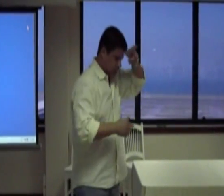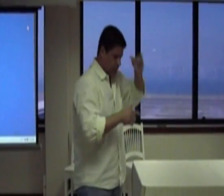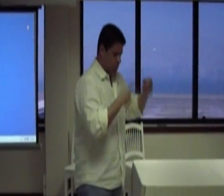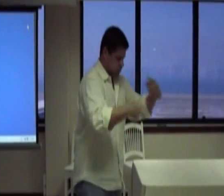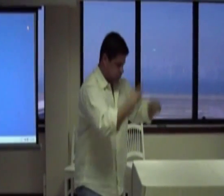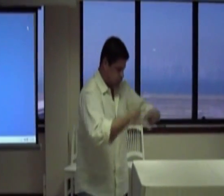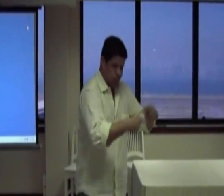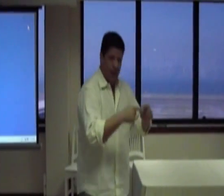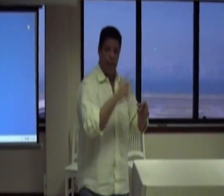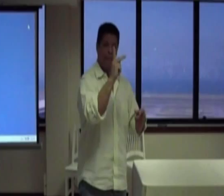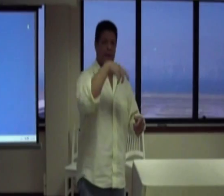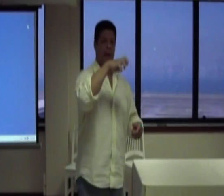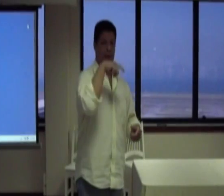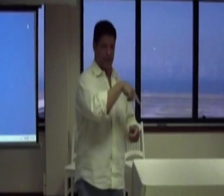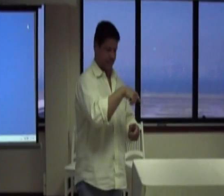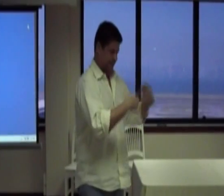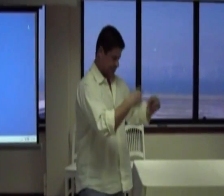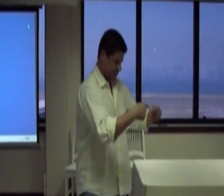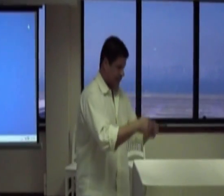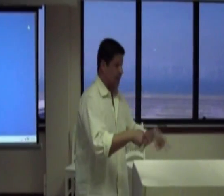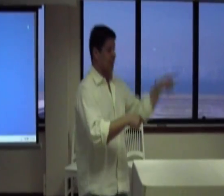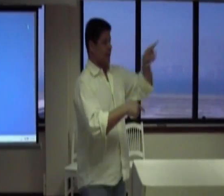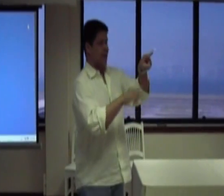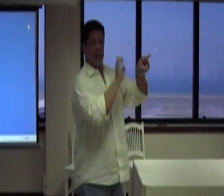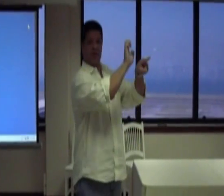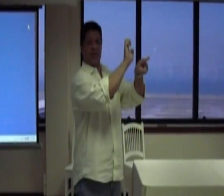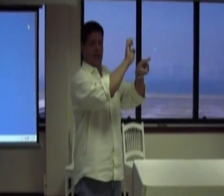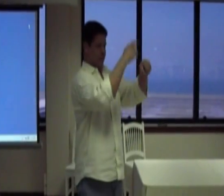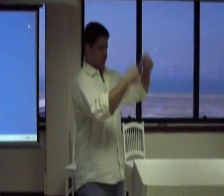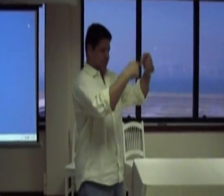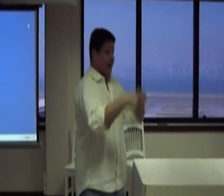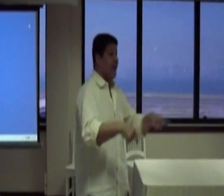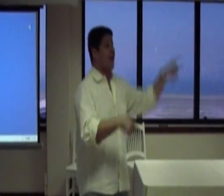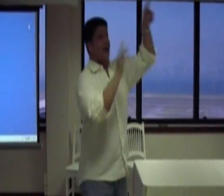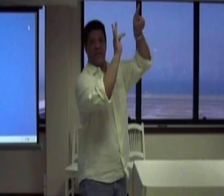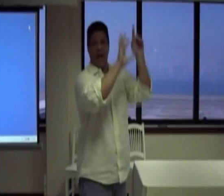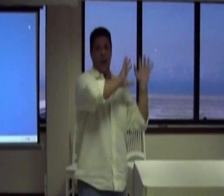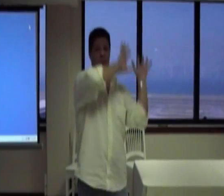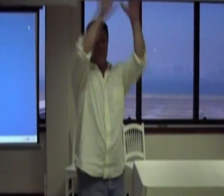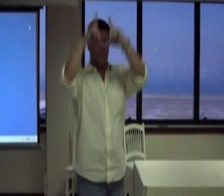E aí a gente pensa, né? A prefeitura ela tem as suas deliberações de acordo com